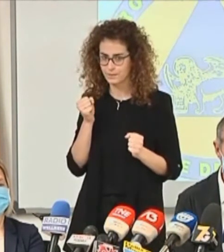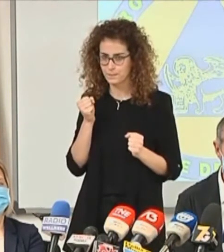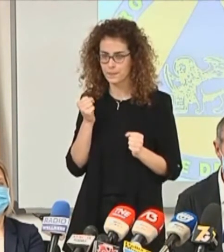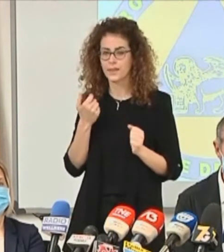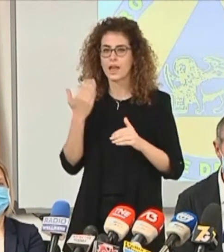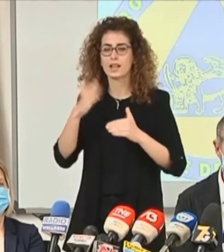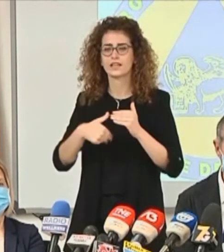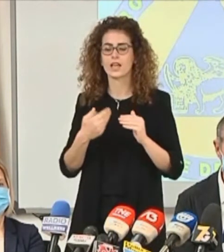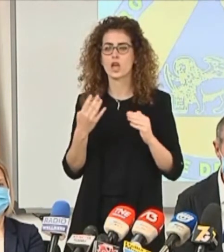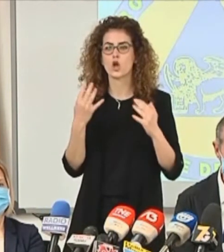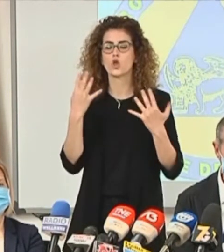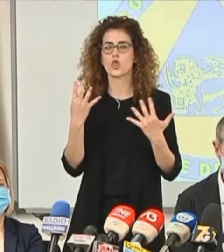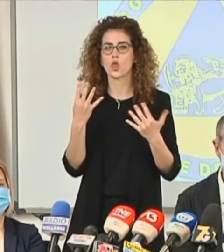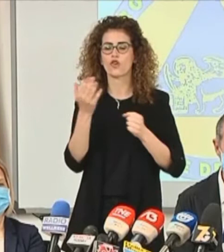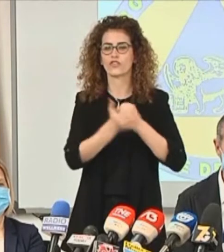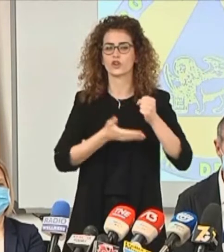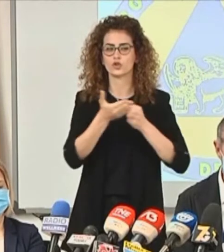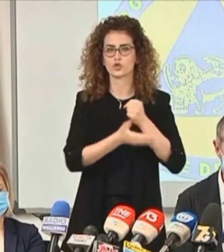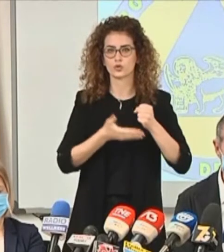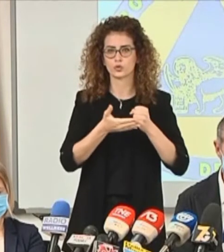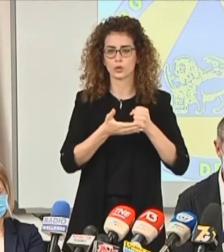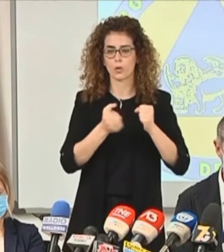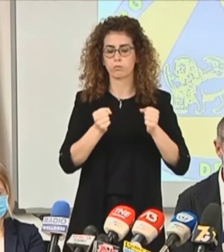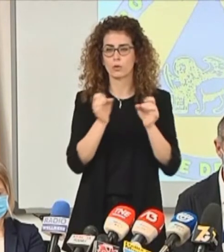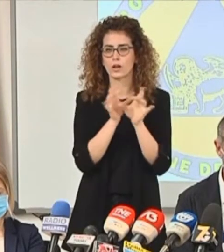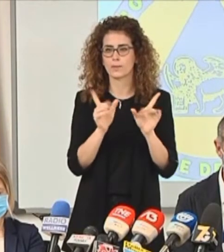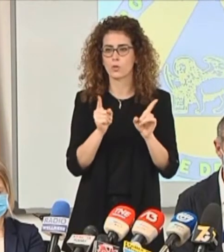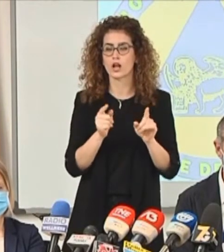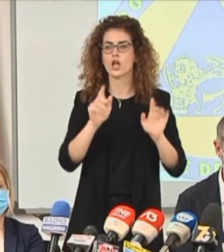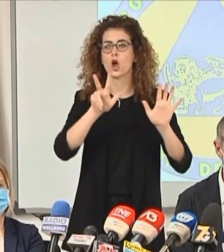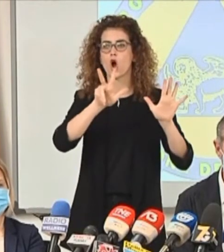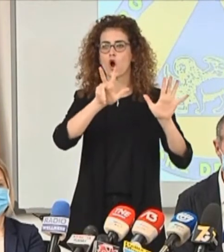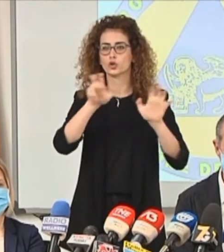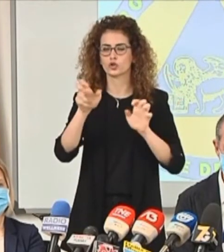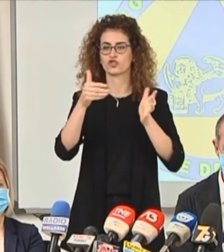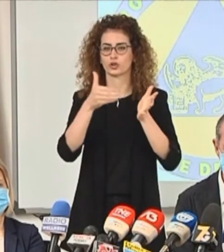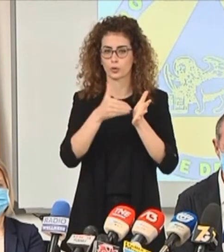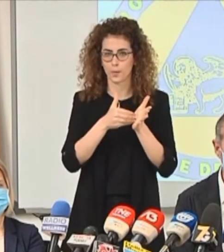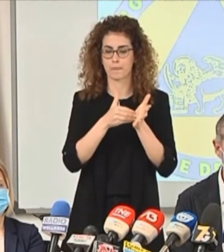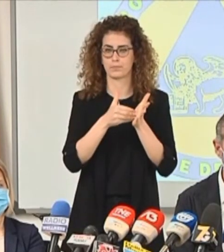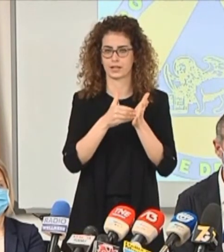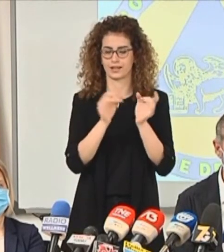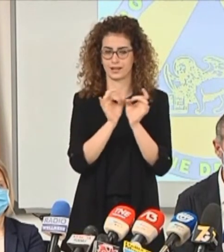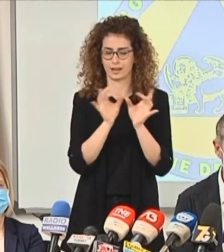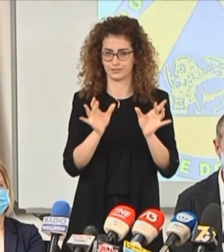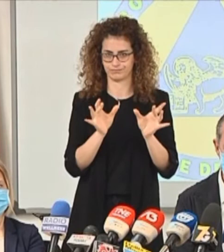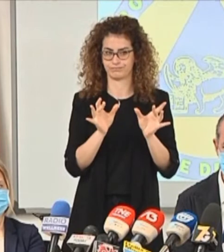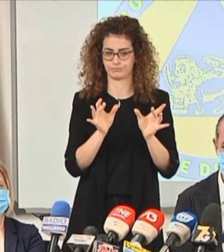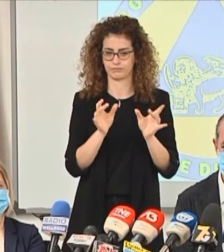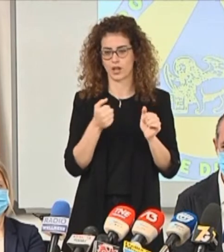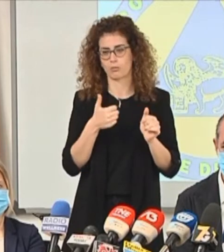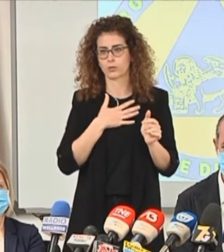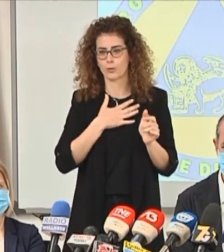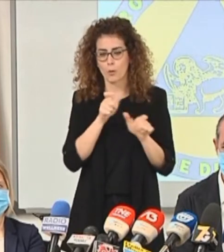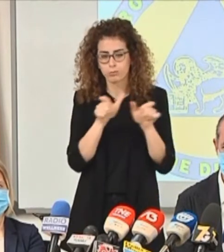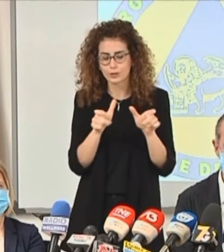giugno dando disponibilità di 800.000 posti che è esattamente la corte degli 80 dei 50